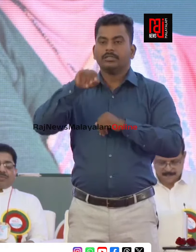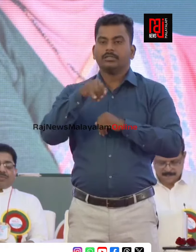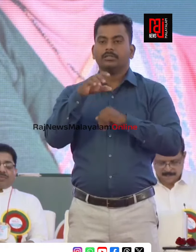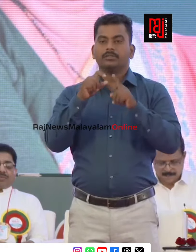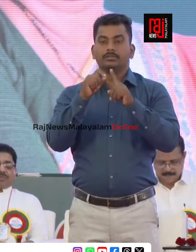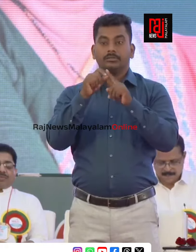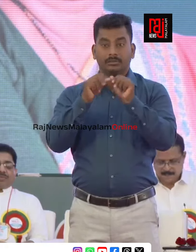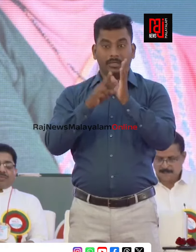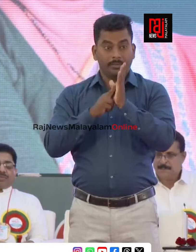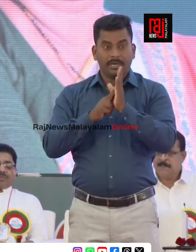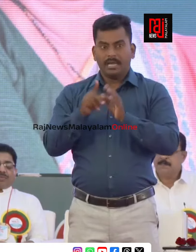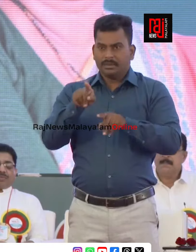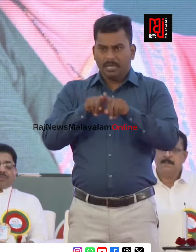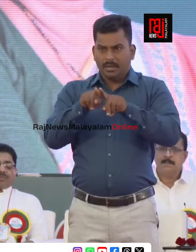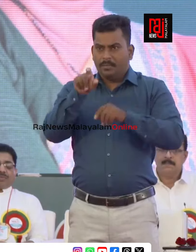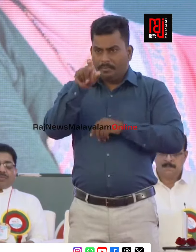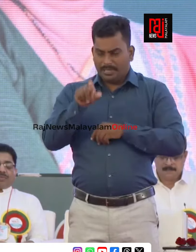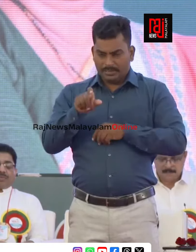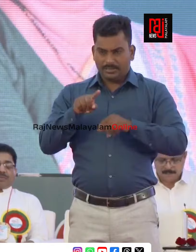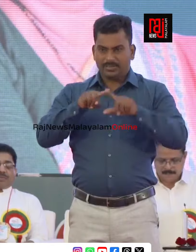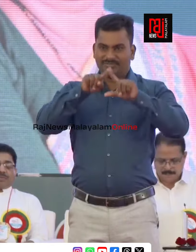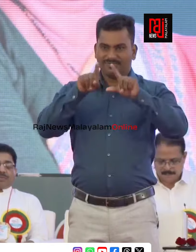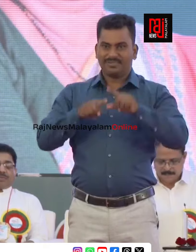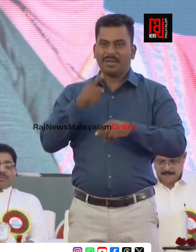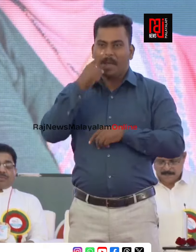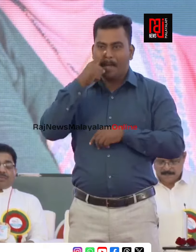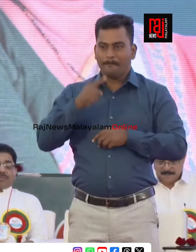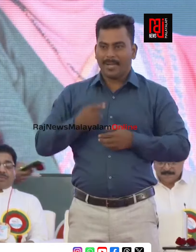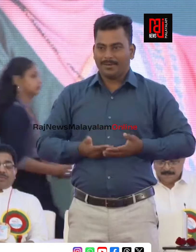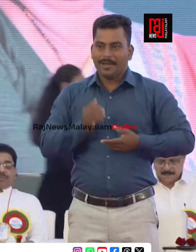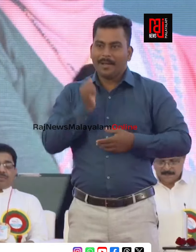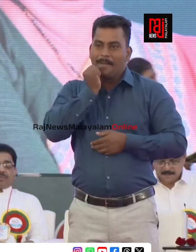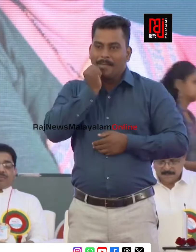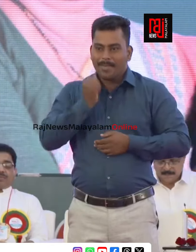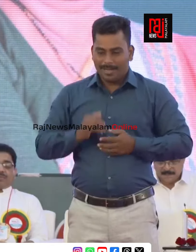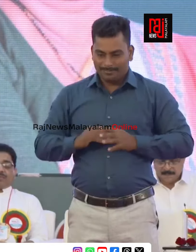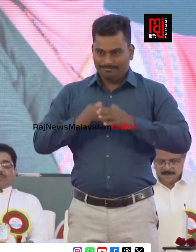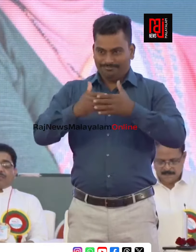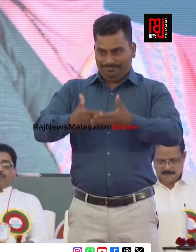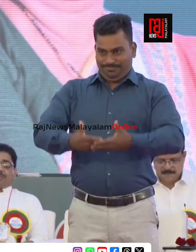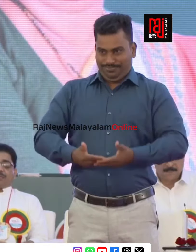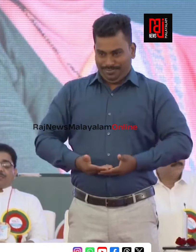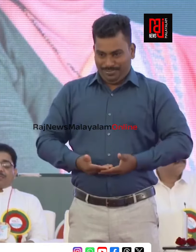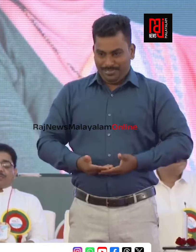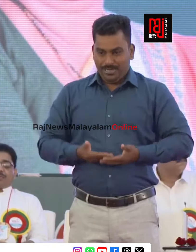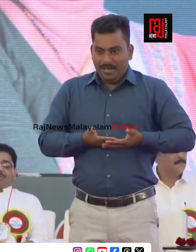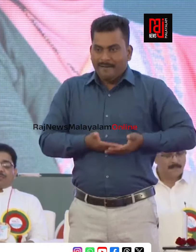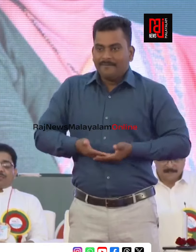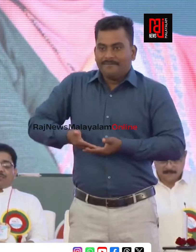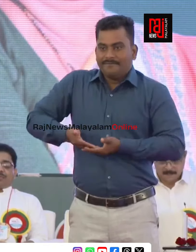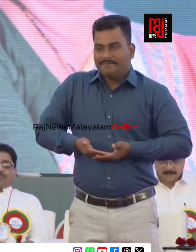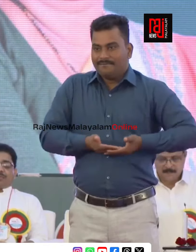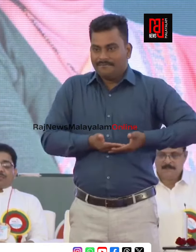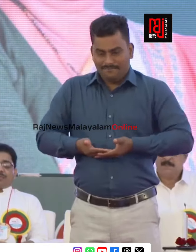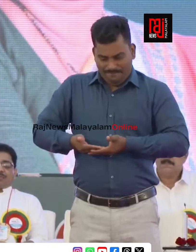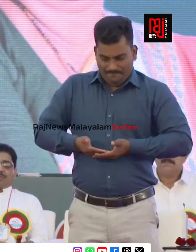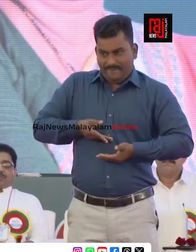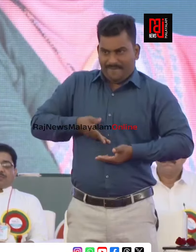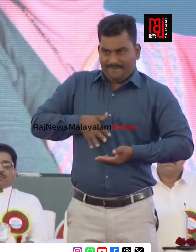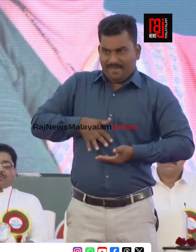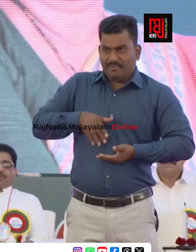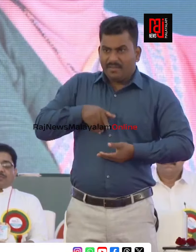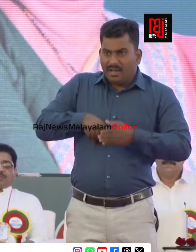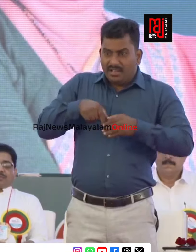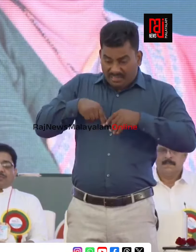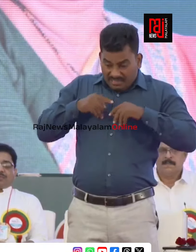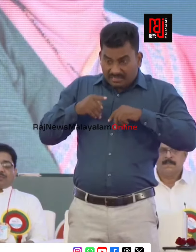അമ്മയുടെ ഭ്രൂണാവസ്ഥയിൽ ഇരിക്കുമ്പോ തന്നെ, അമ്മയുടെ വയറ്റിൽ ഇരിക്കുമ്പോ തന്നെ കുട്ടിയുടെ വ്യതിയാനങ്ങൾ മനസ്സിലാക്കി